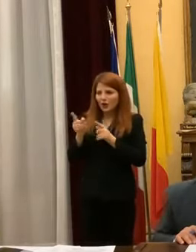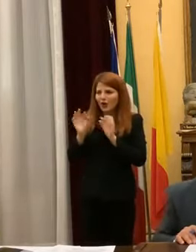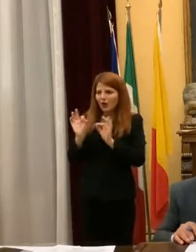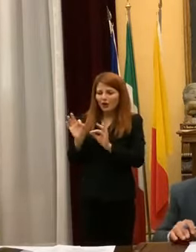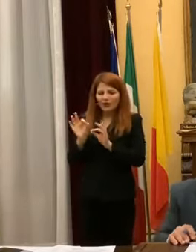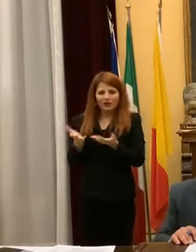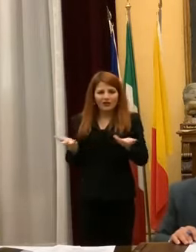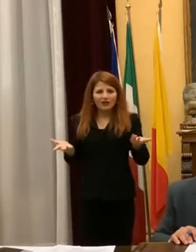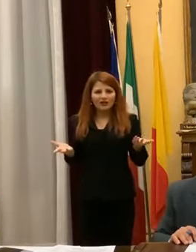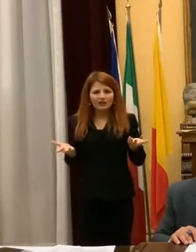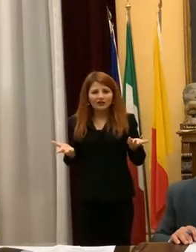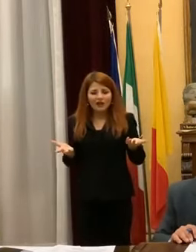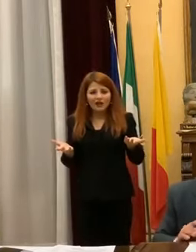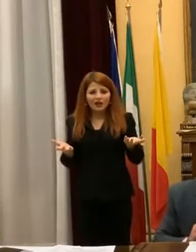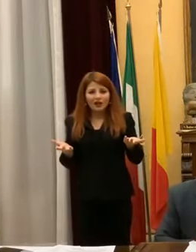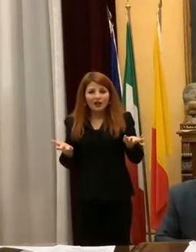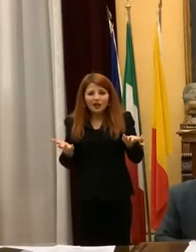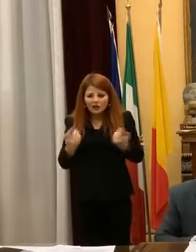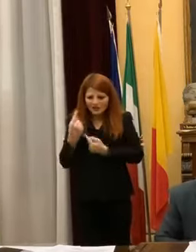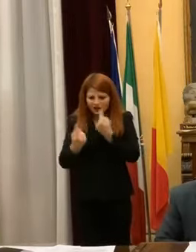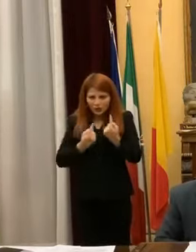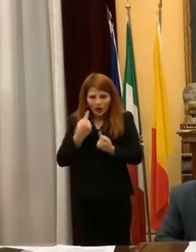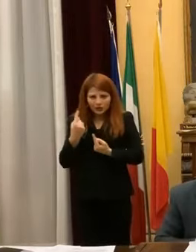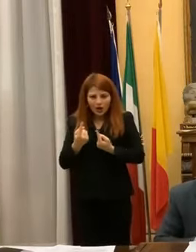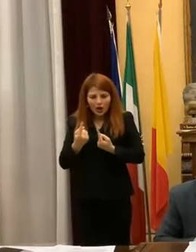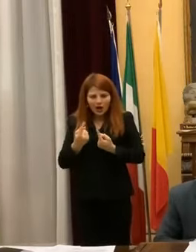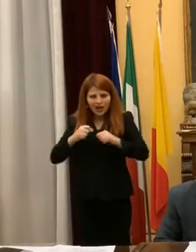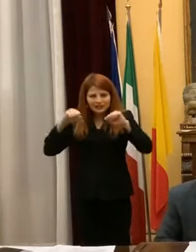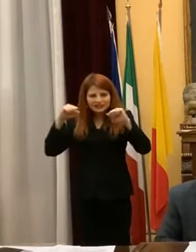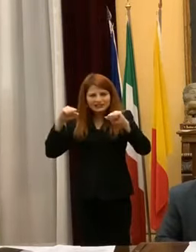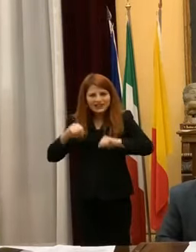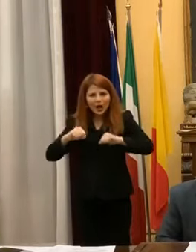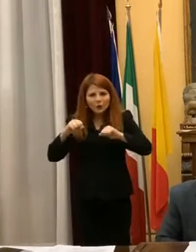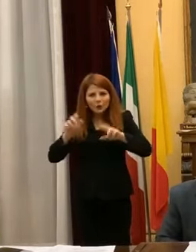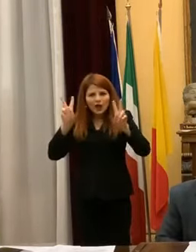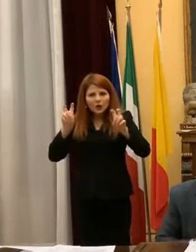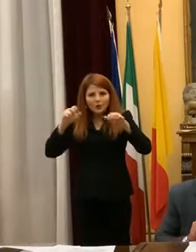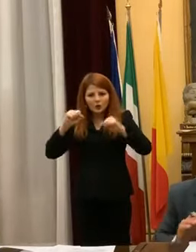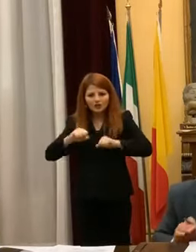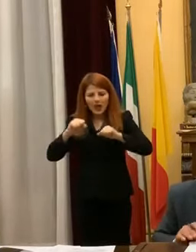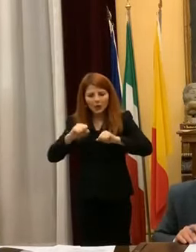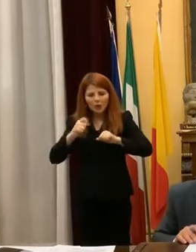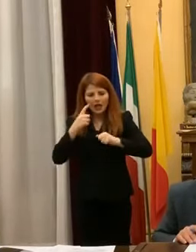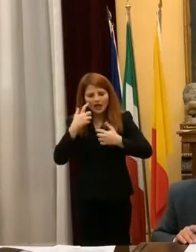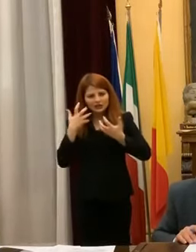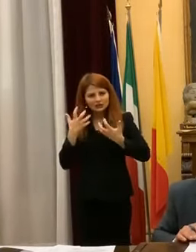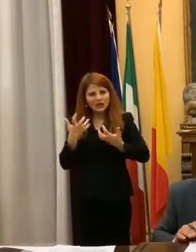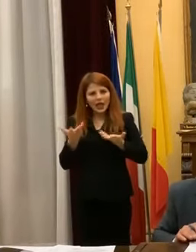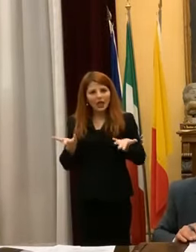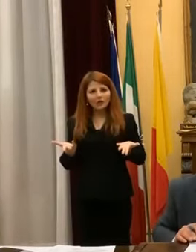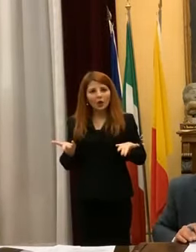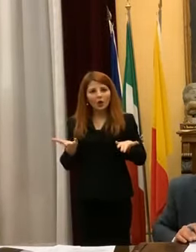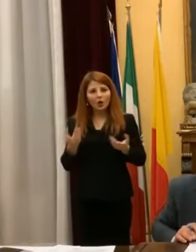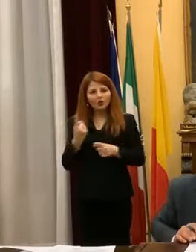maledettamente seria, come la salute, la vita delle persone, messa a rischio da